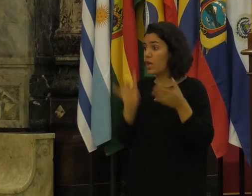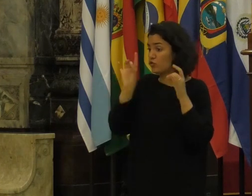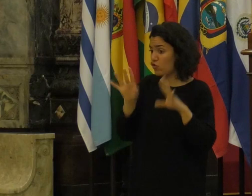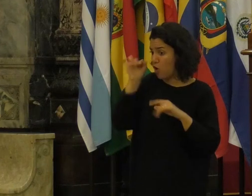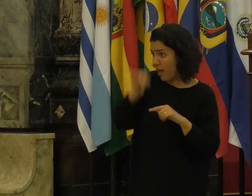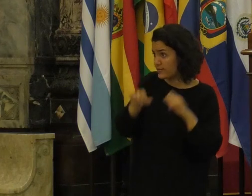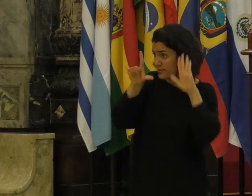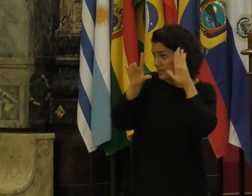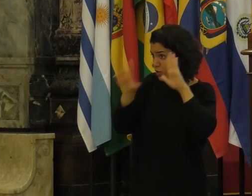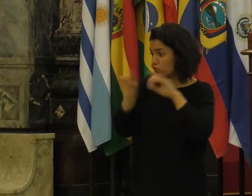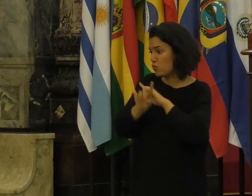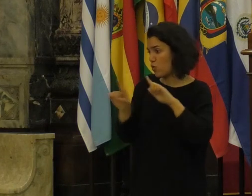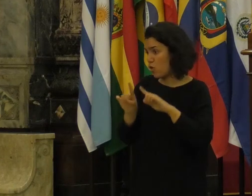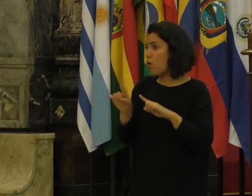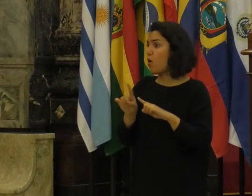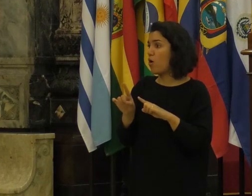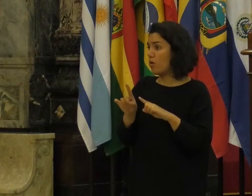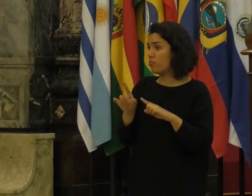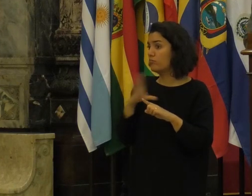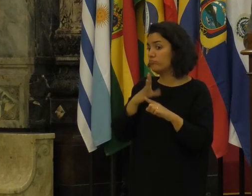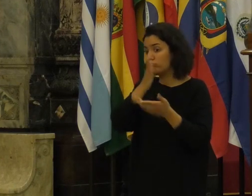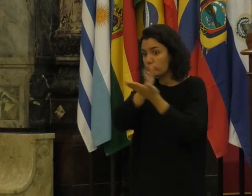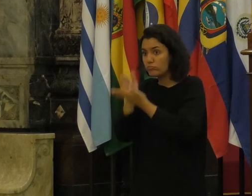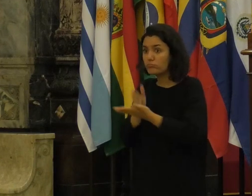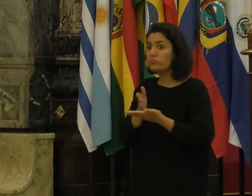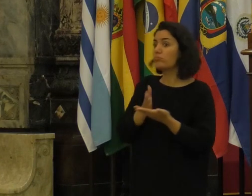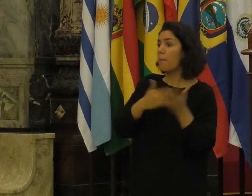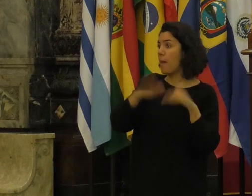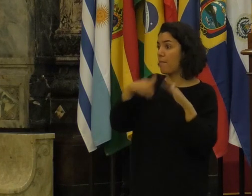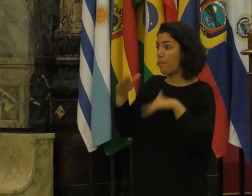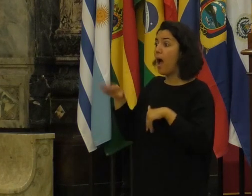propia relación entre disciplinas y cooperación entre disciplinas en otras revistas.